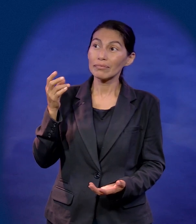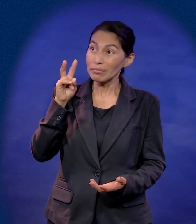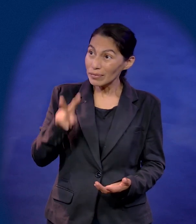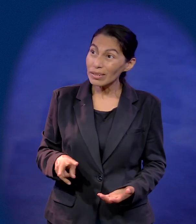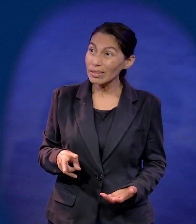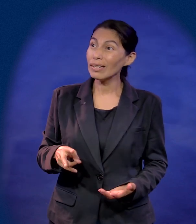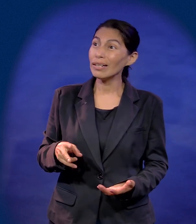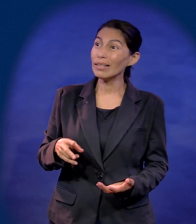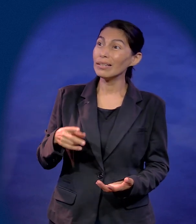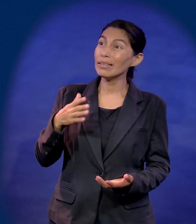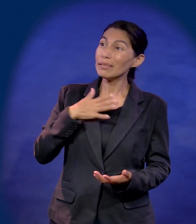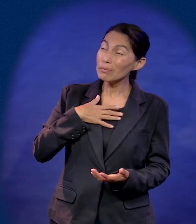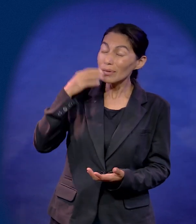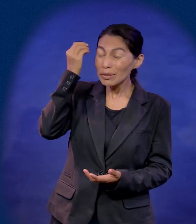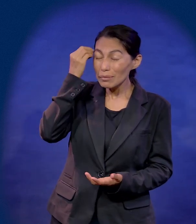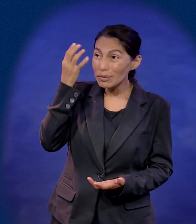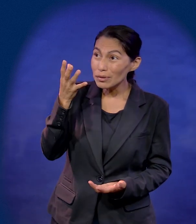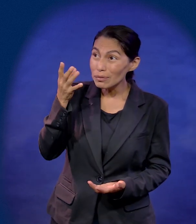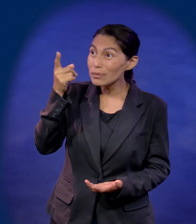olvidado.